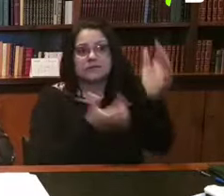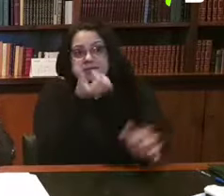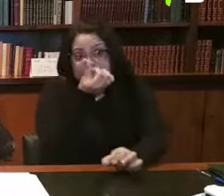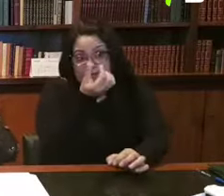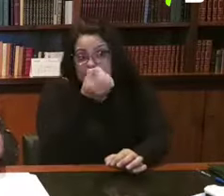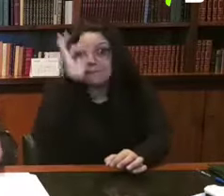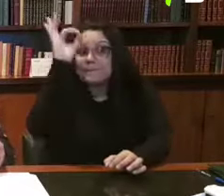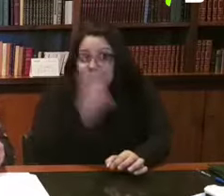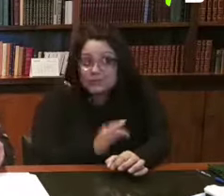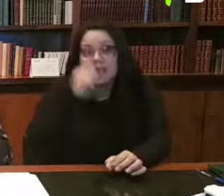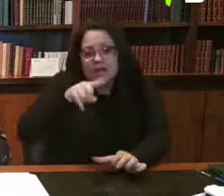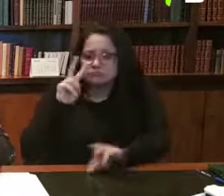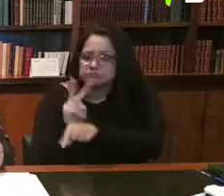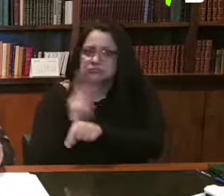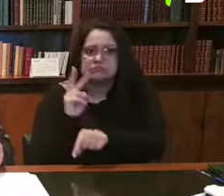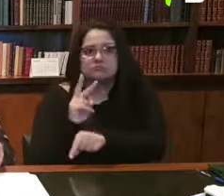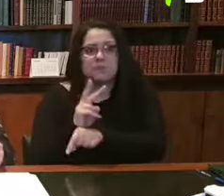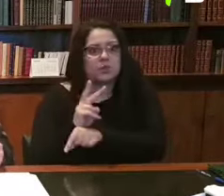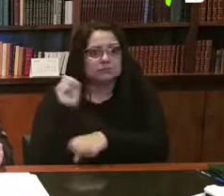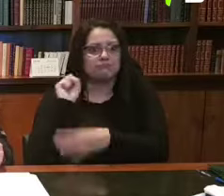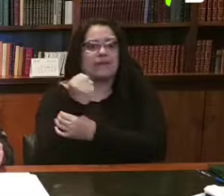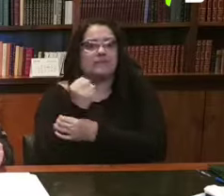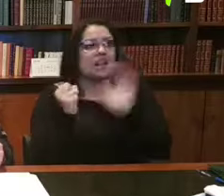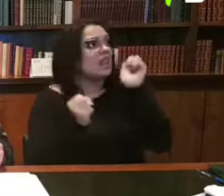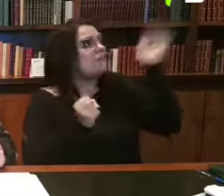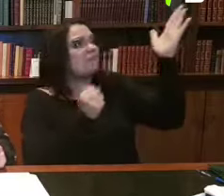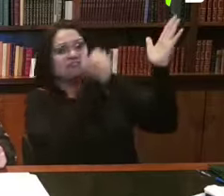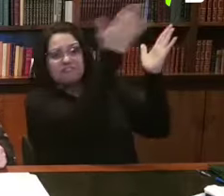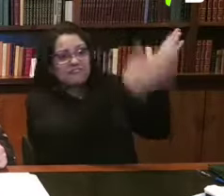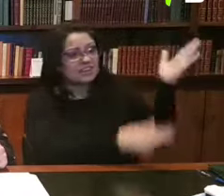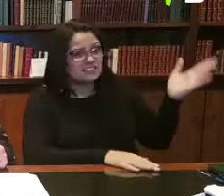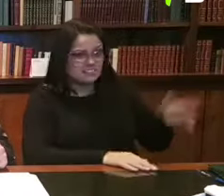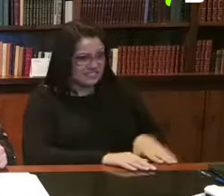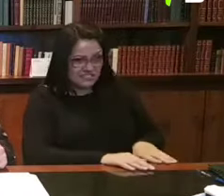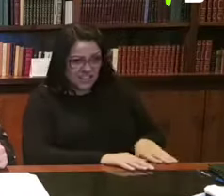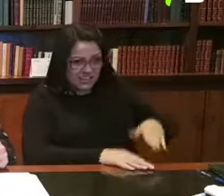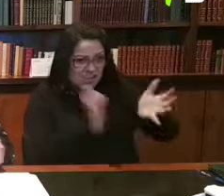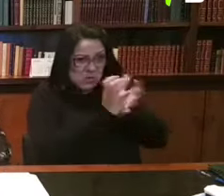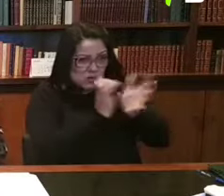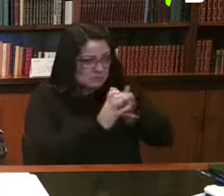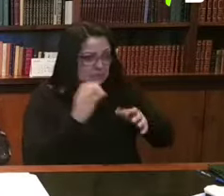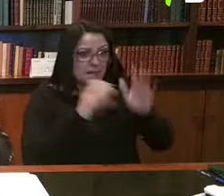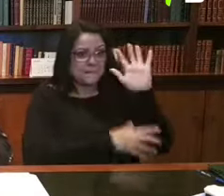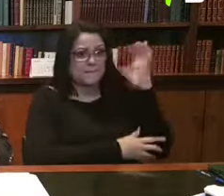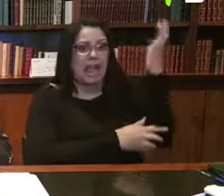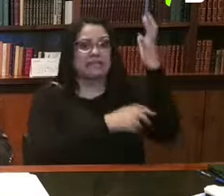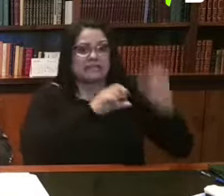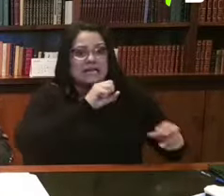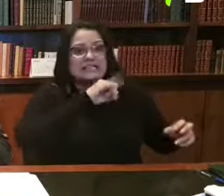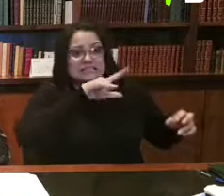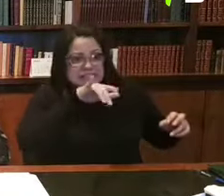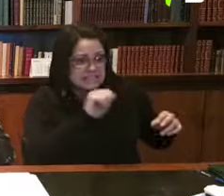cento a gente território é preservado de uma forma ou de outra lá fora você não encontra um palmo de mata ciliar tá eu